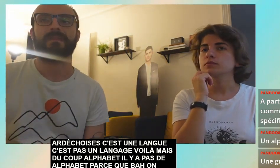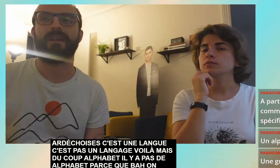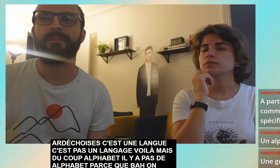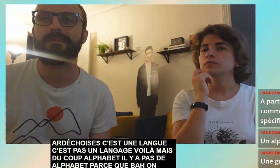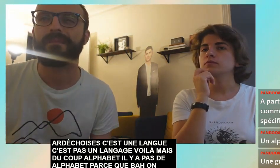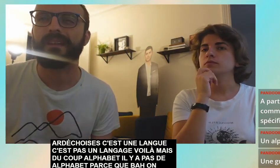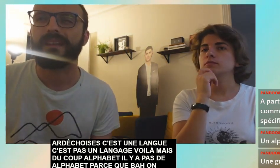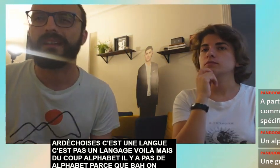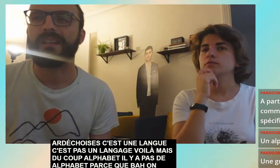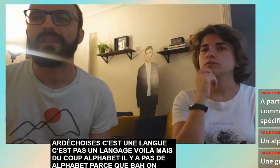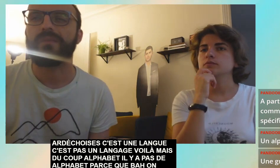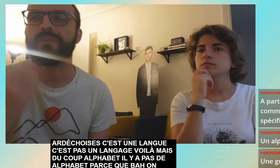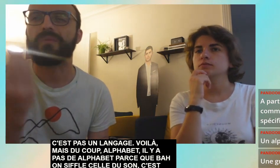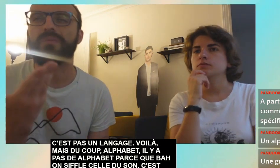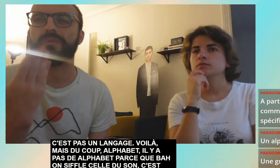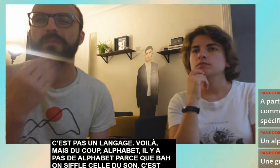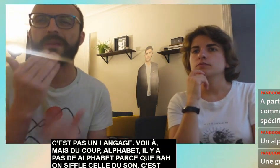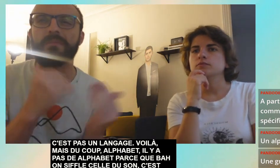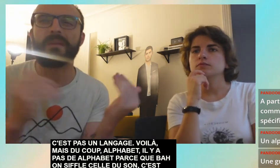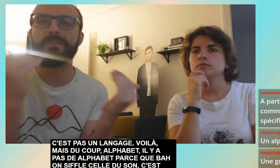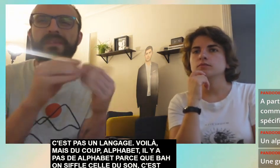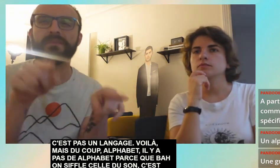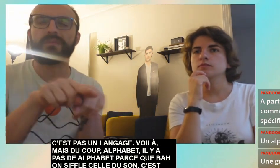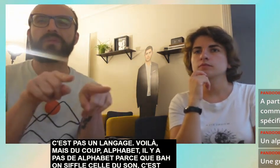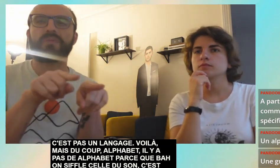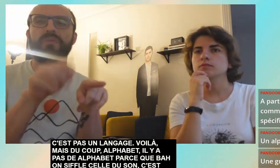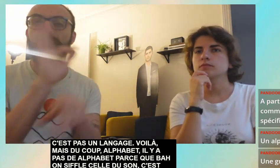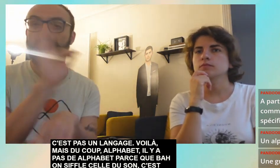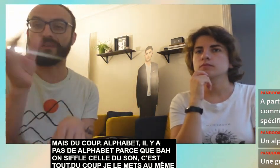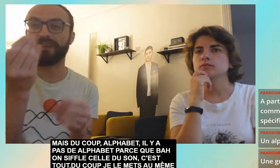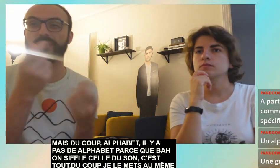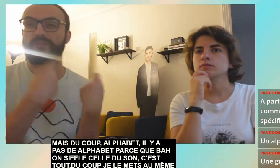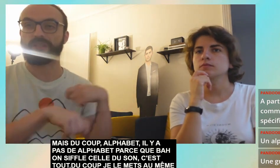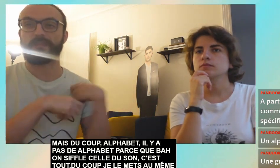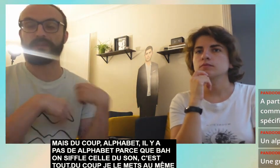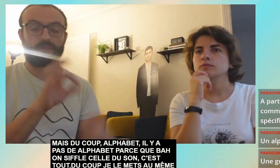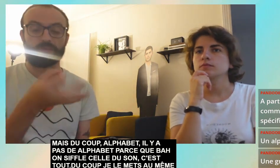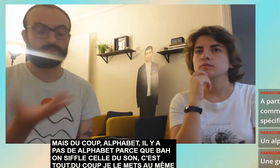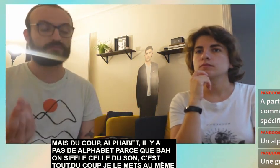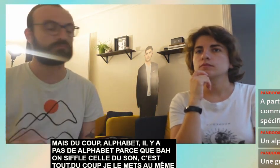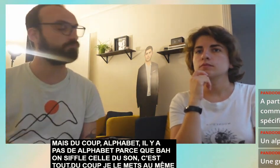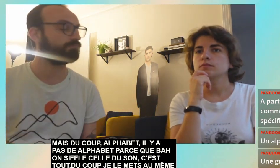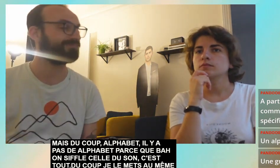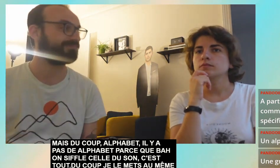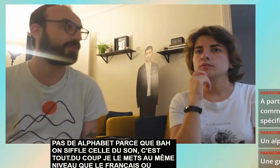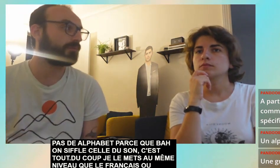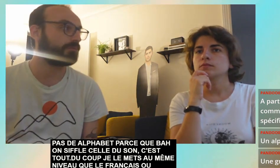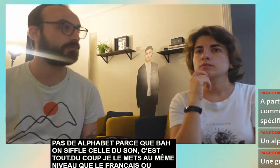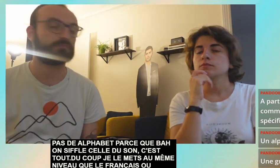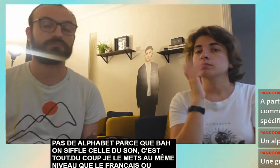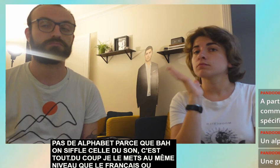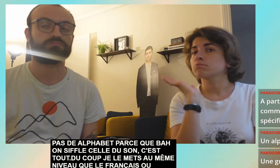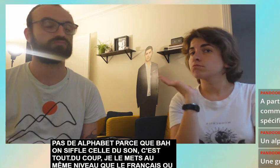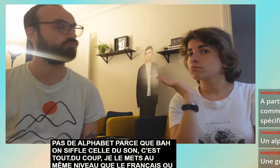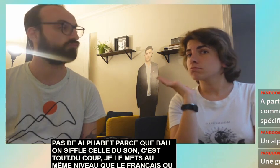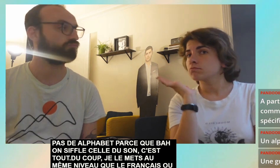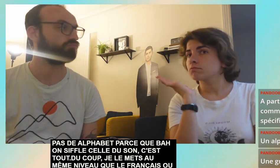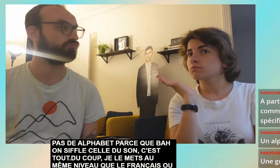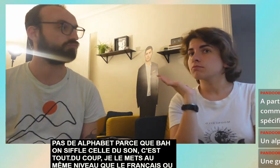Voilà. Du coup, je le mets au même niveau que le français ou l'espagnol. Oui. Oui, oui. Bah,